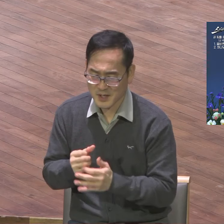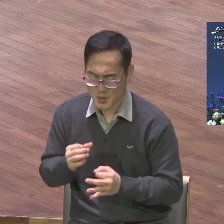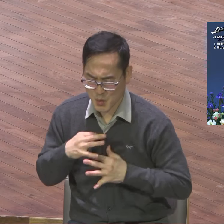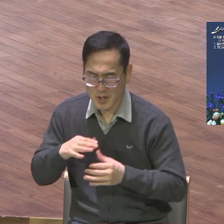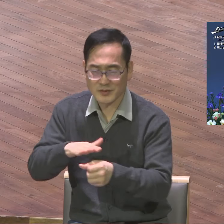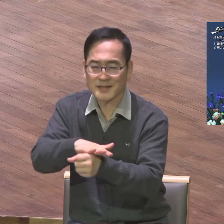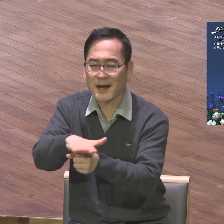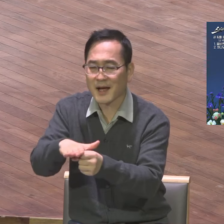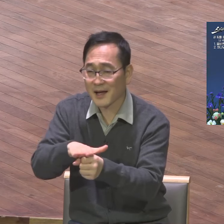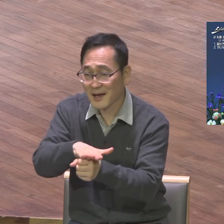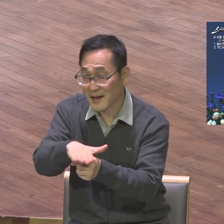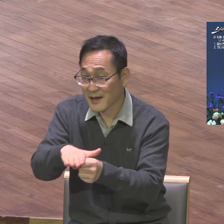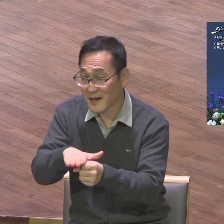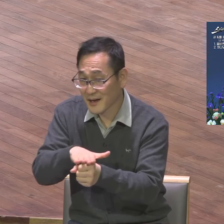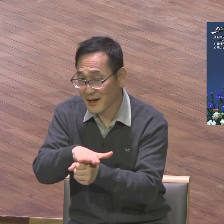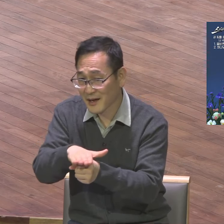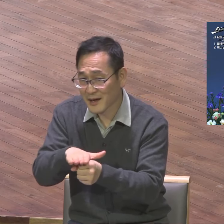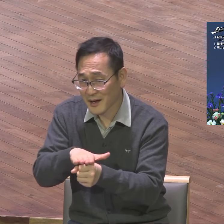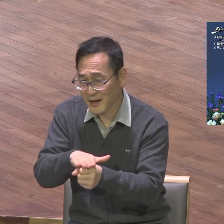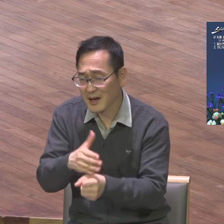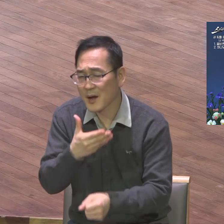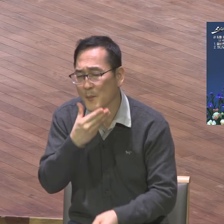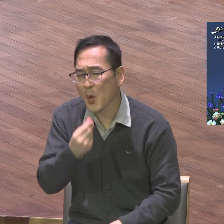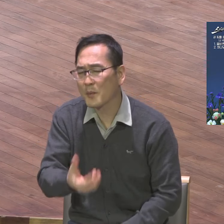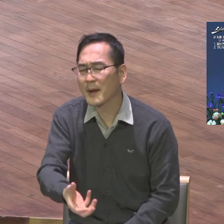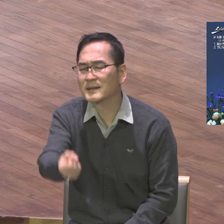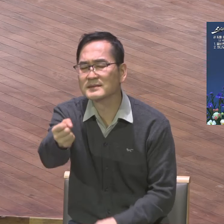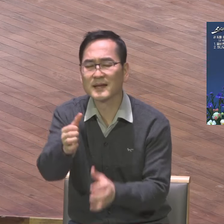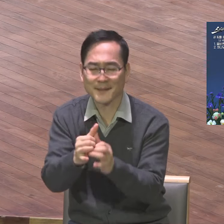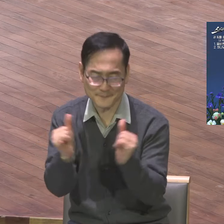놀라운 사랑을 듬뿍 받은 사람들이에요.